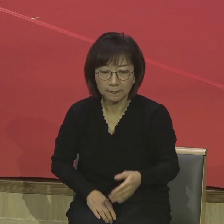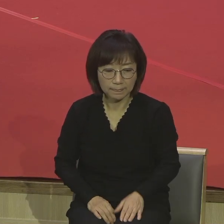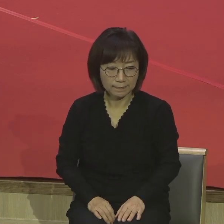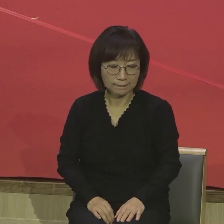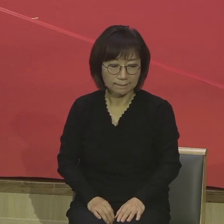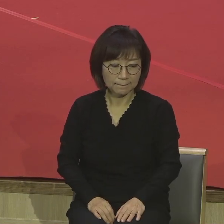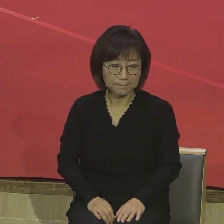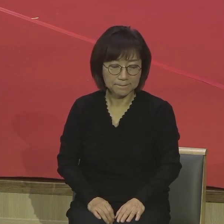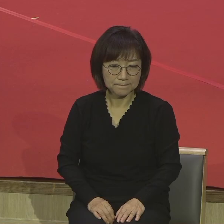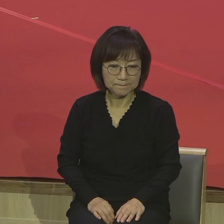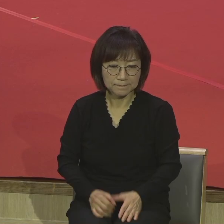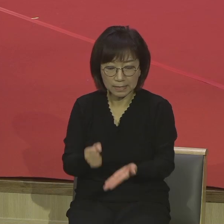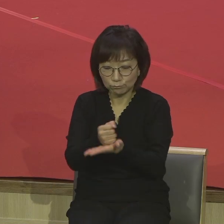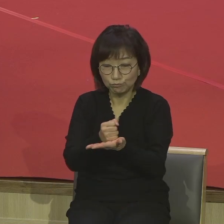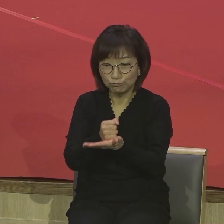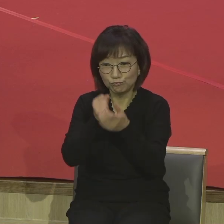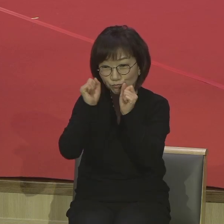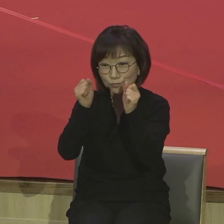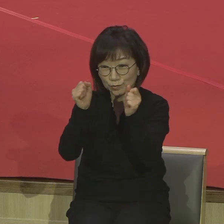무속팀에서